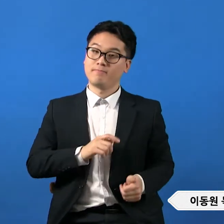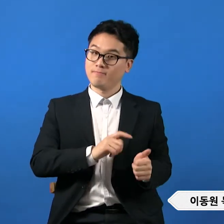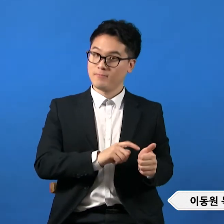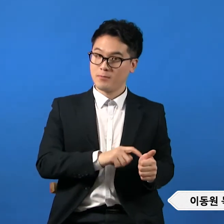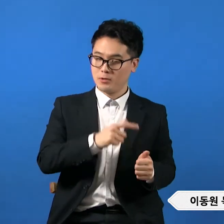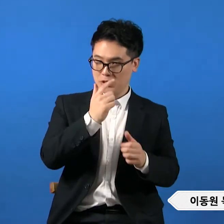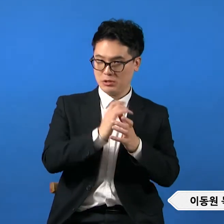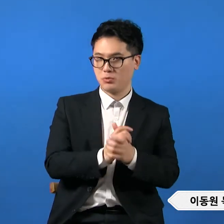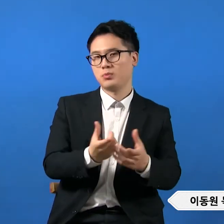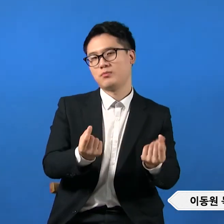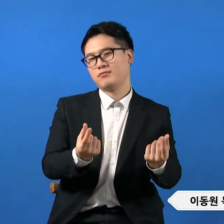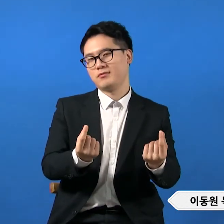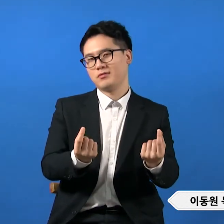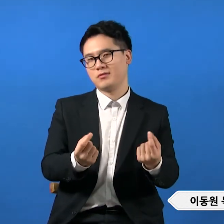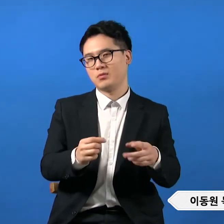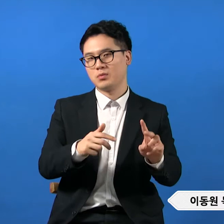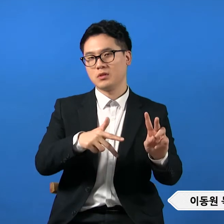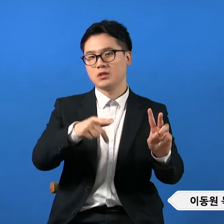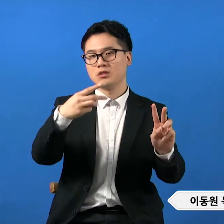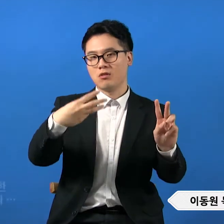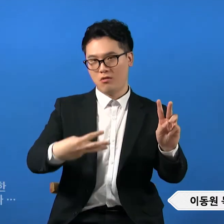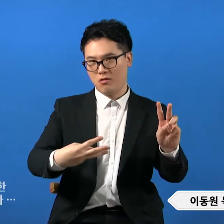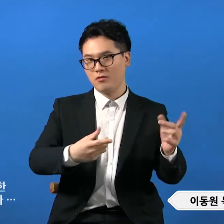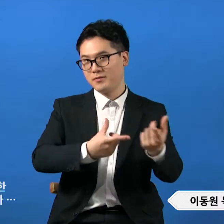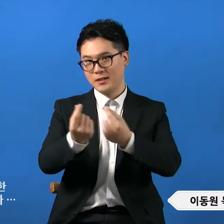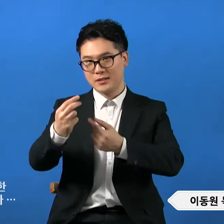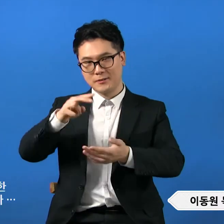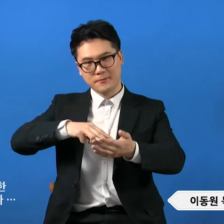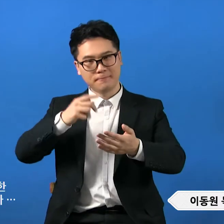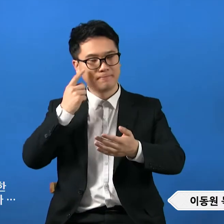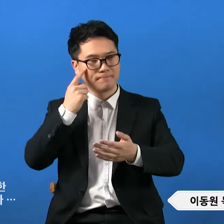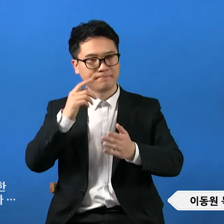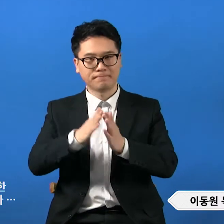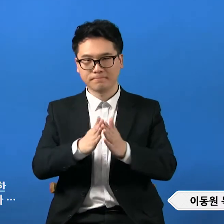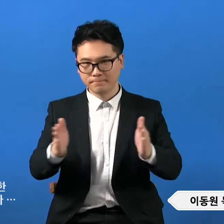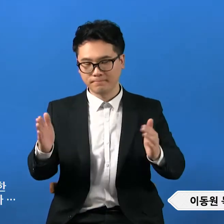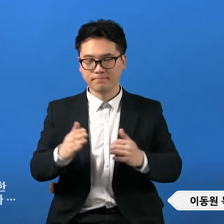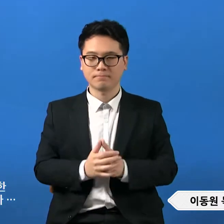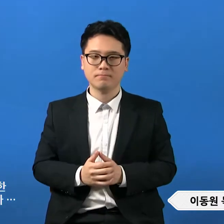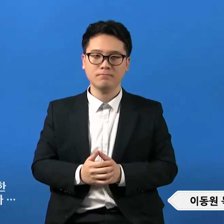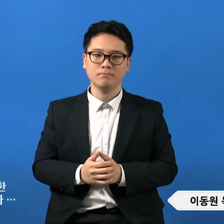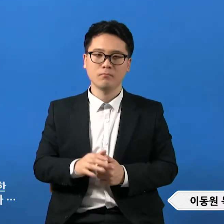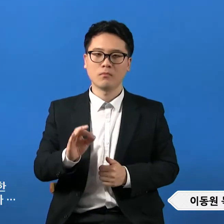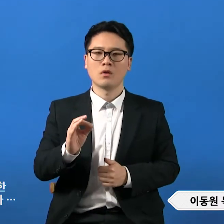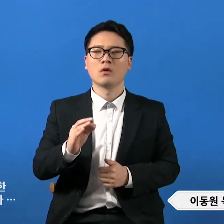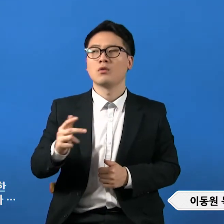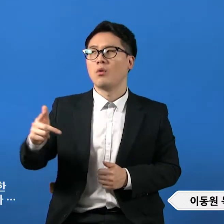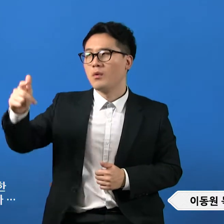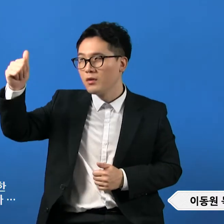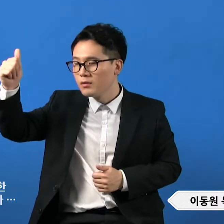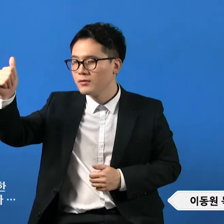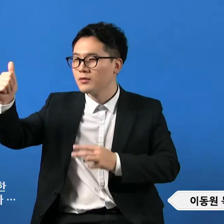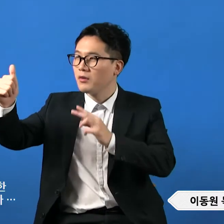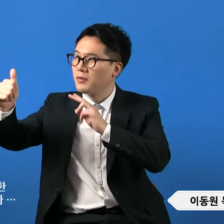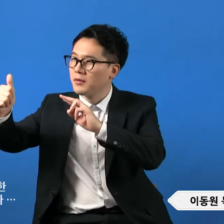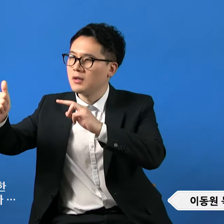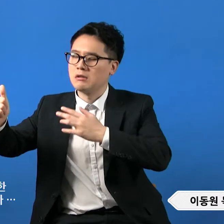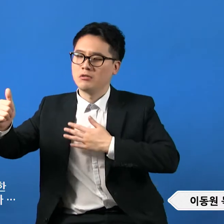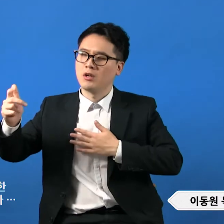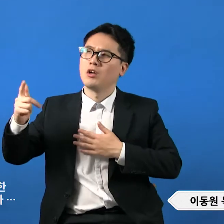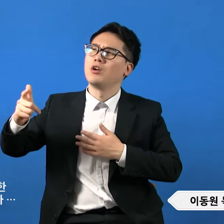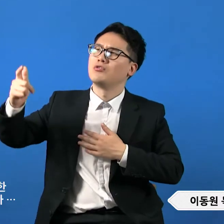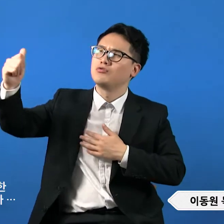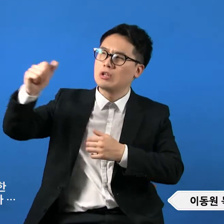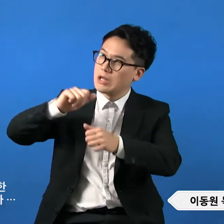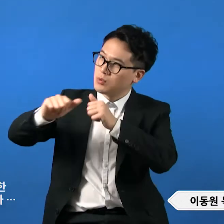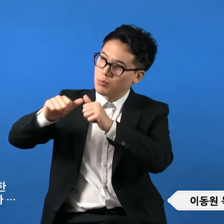본문 2절은 이렇게 시작합니다. 자, 2절을 함께 같이 읽겠습니다. 시작. 여호와여, 내가 주께 대한